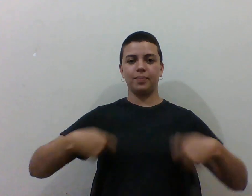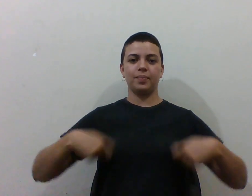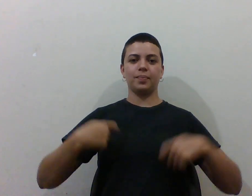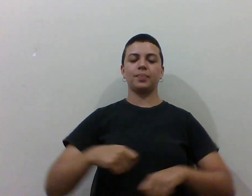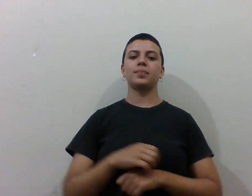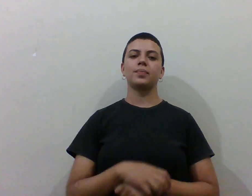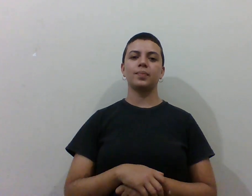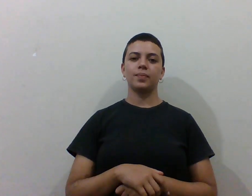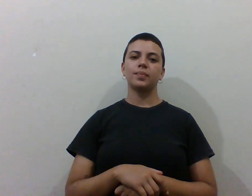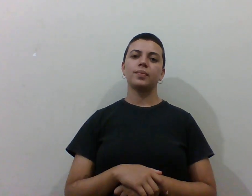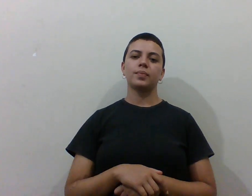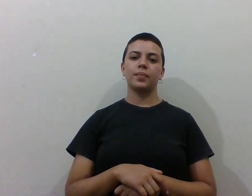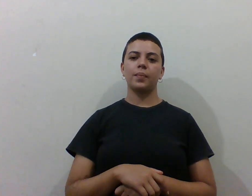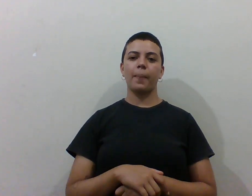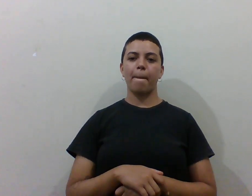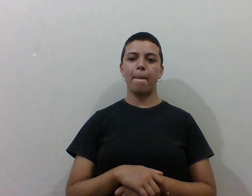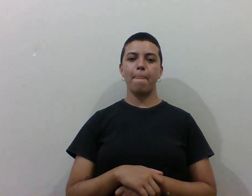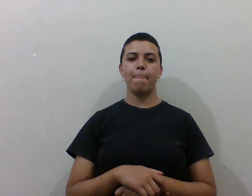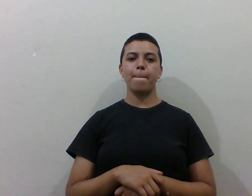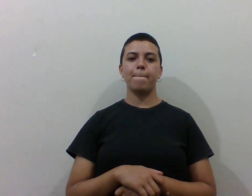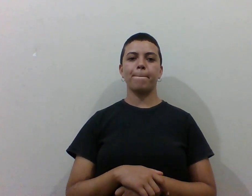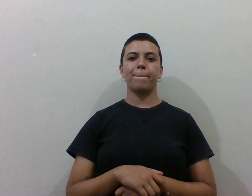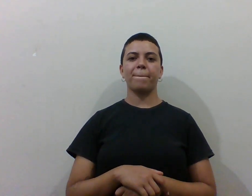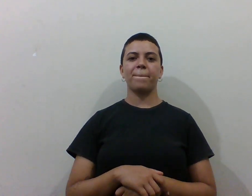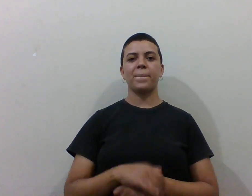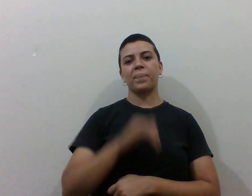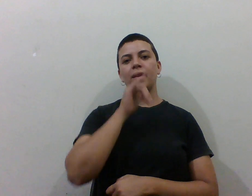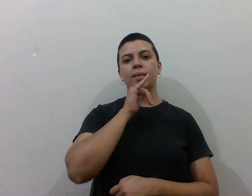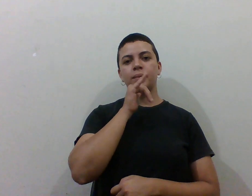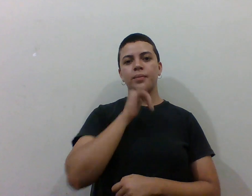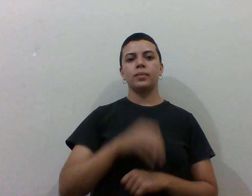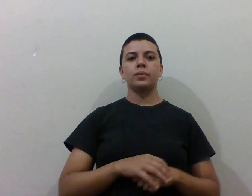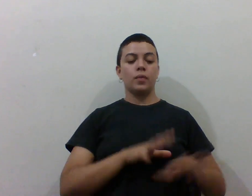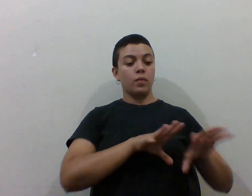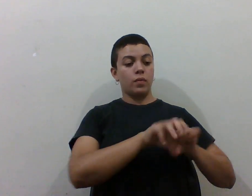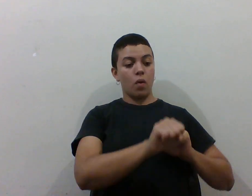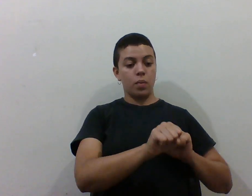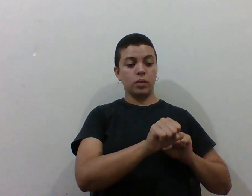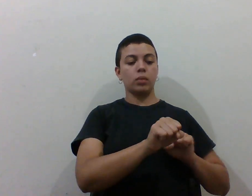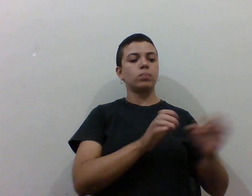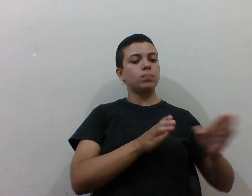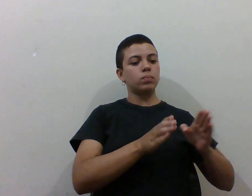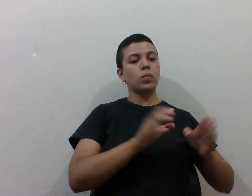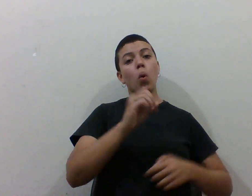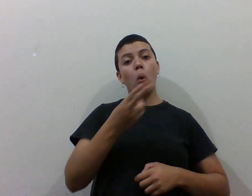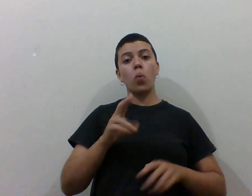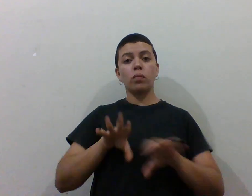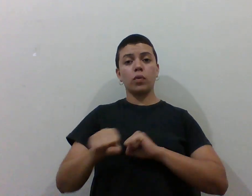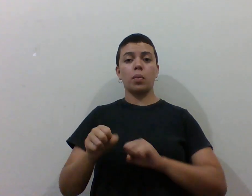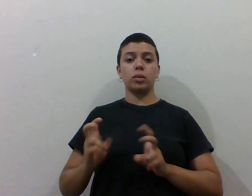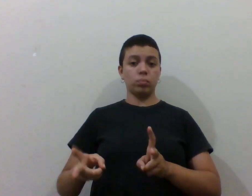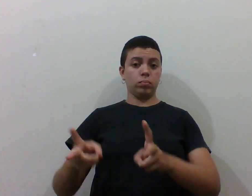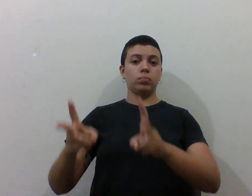formações anunciais sejam elas continuadas ou pontuais a respeito de temas ligados à diversidade